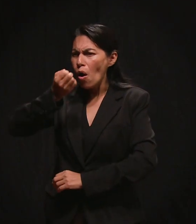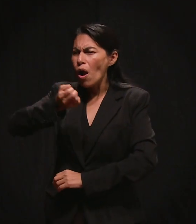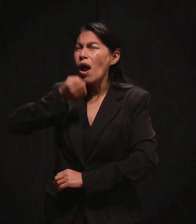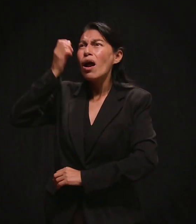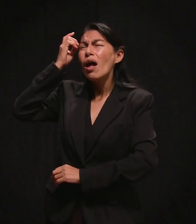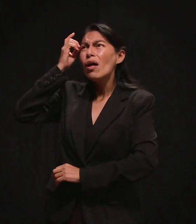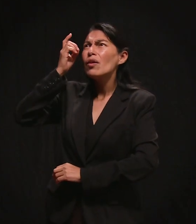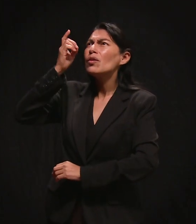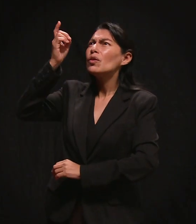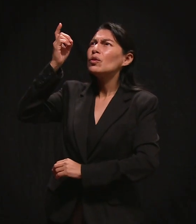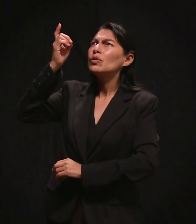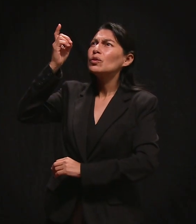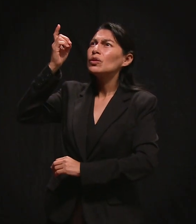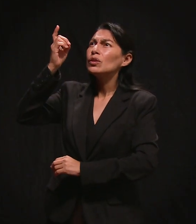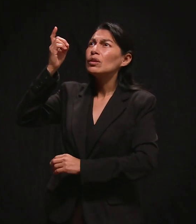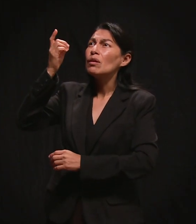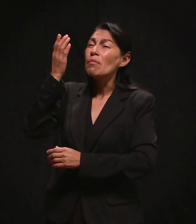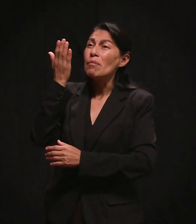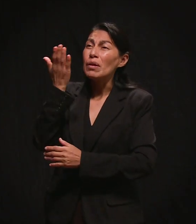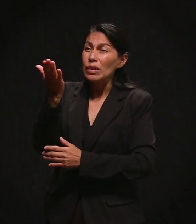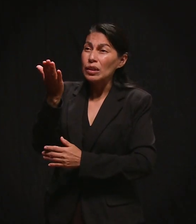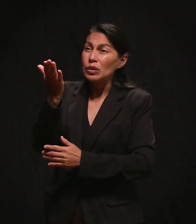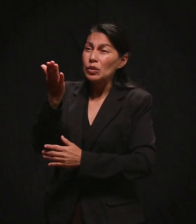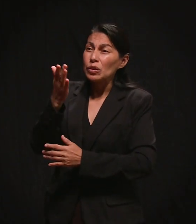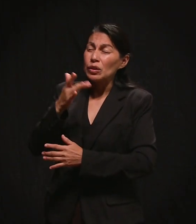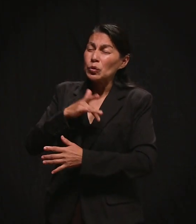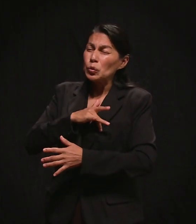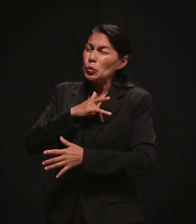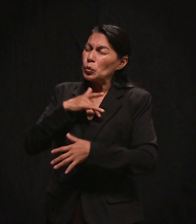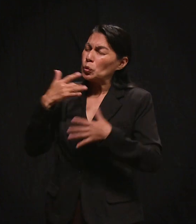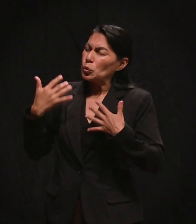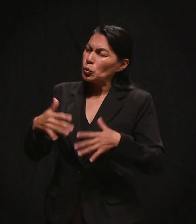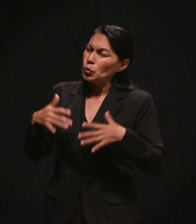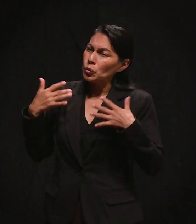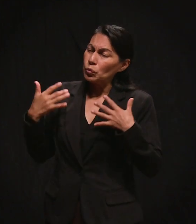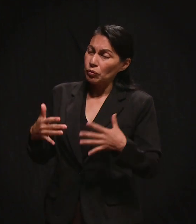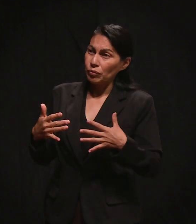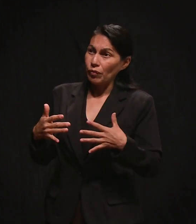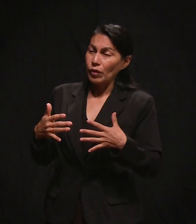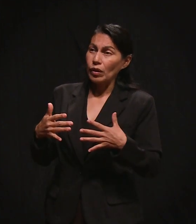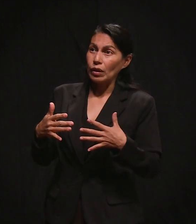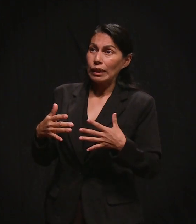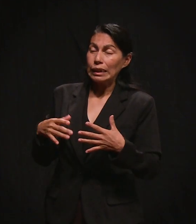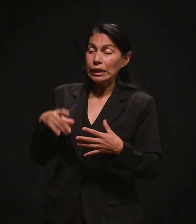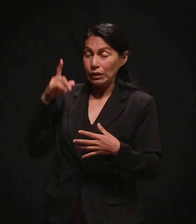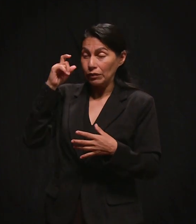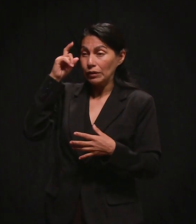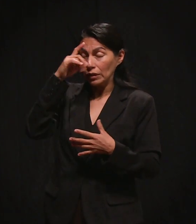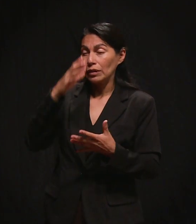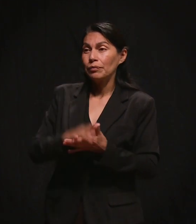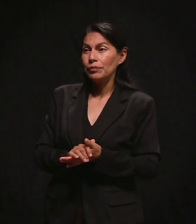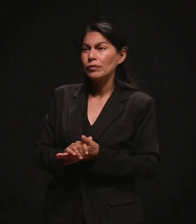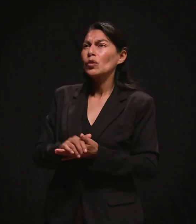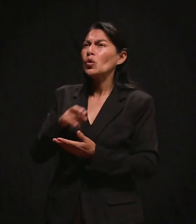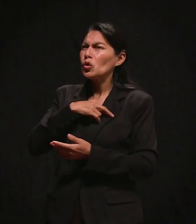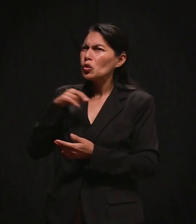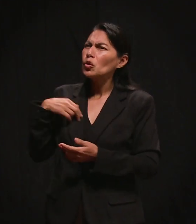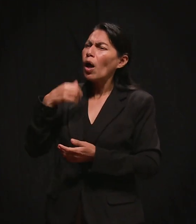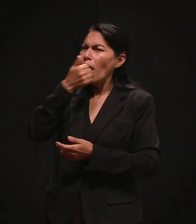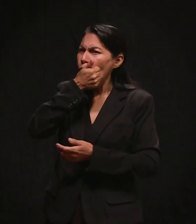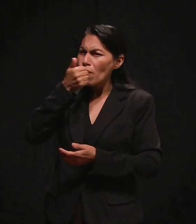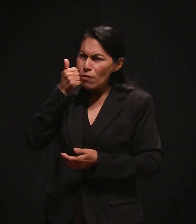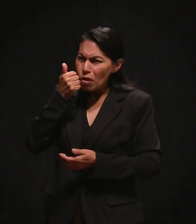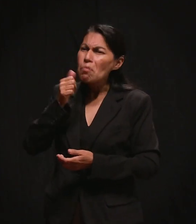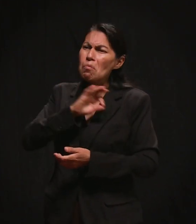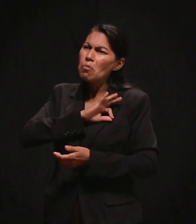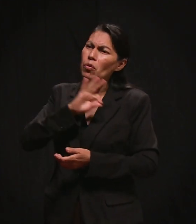tenemos pues peticiones más grandes, más pues que nos mueven, ¿verdad? Podemos acudir al ayuno para que